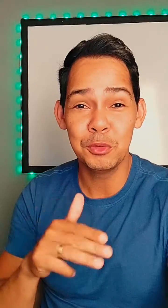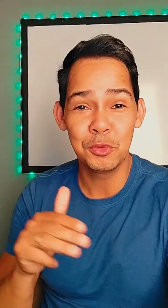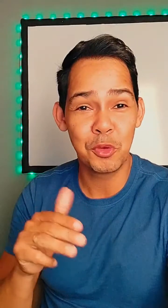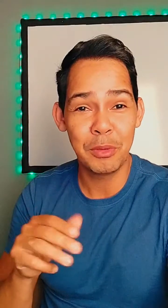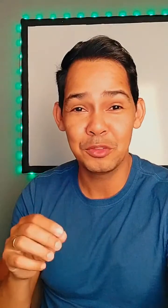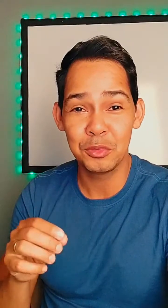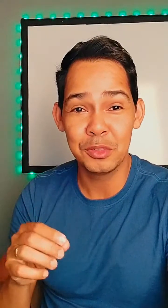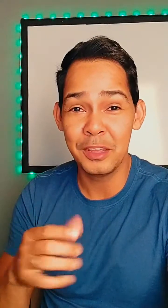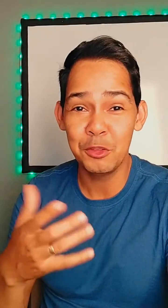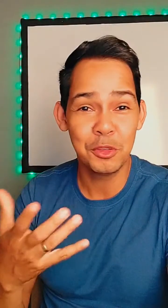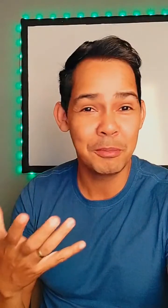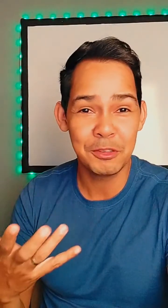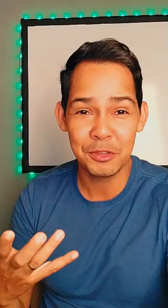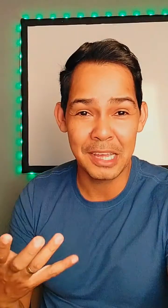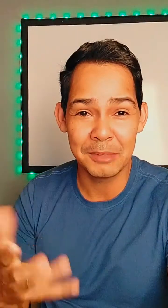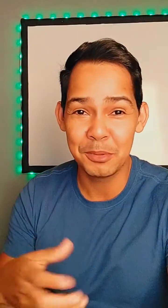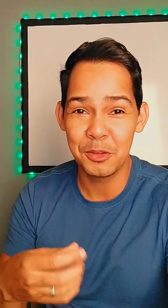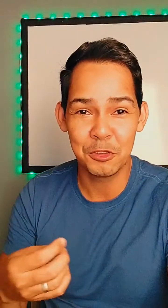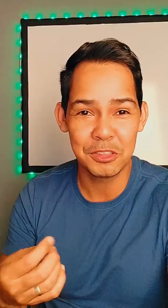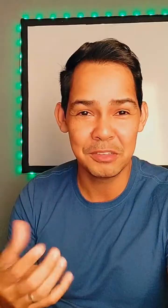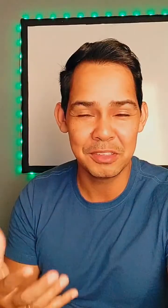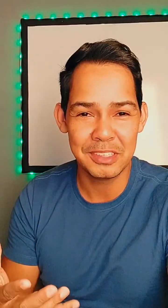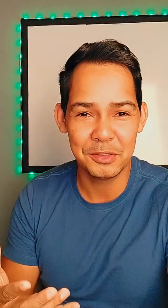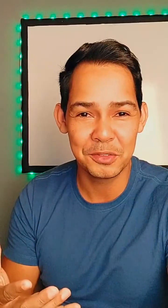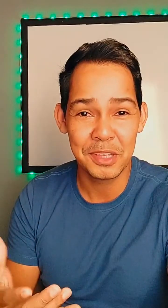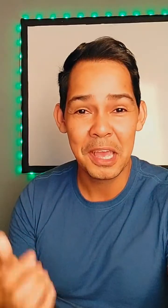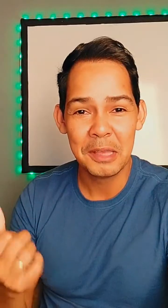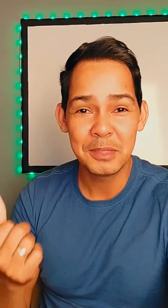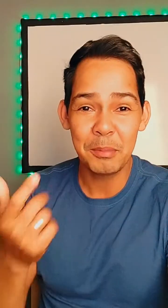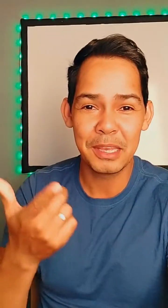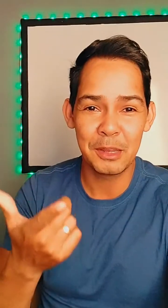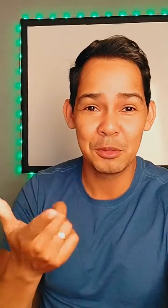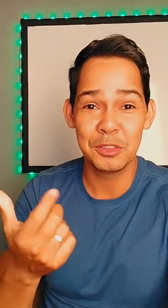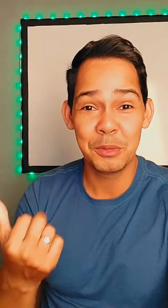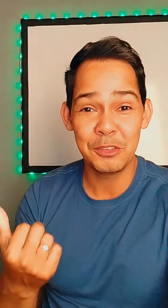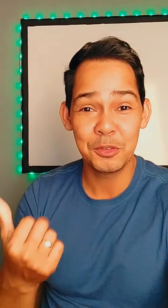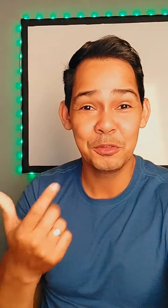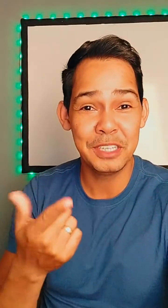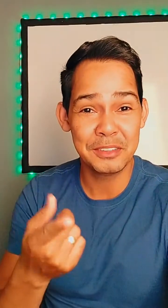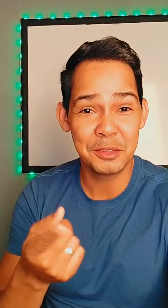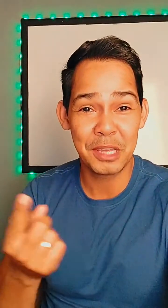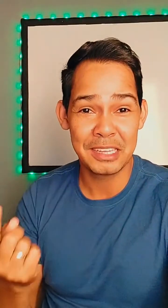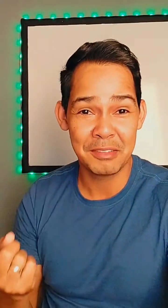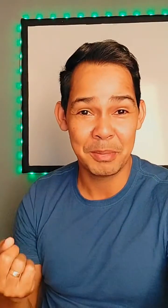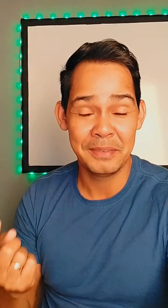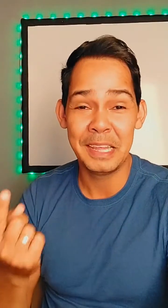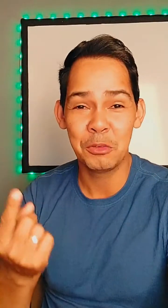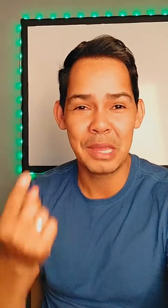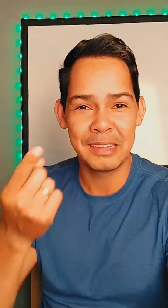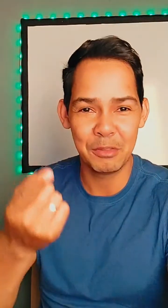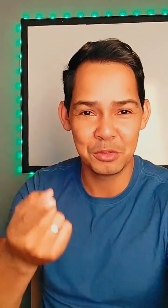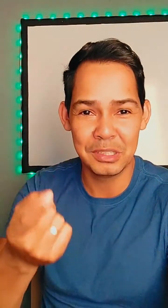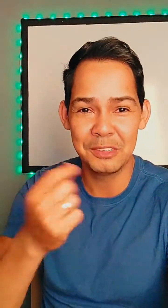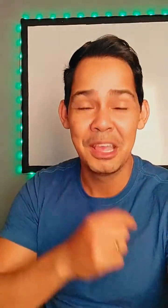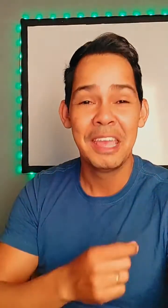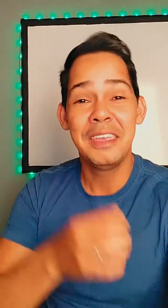com uma surda. Eu estou apaixonada porque eu consegui fazer isso. Sabe por que ela conseguiu? Porque ela tinha confiança no que ela estava aprendendo, no que ela estava estudando. E aí